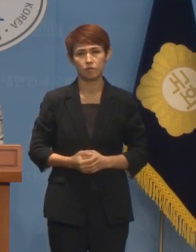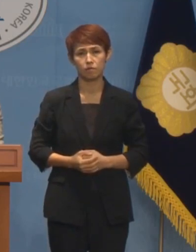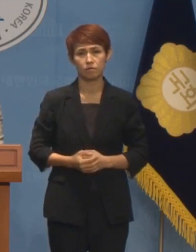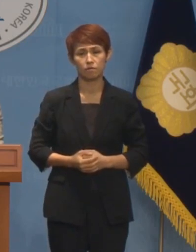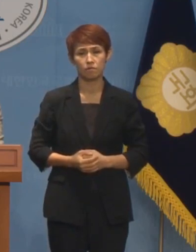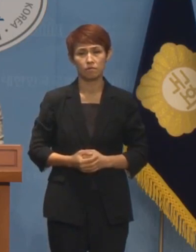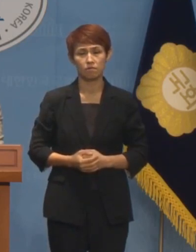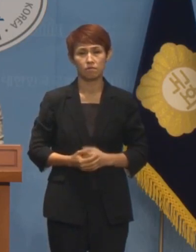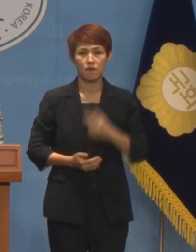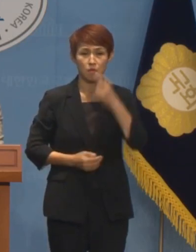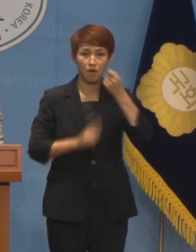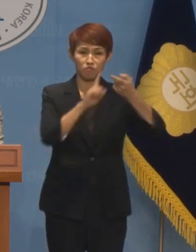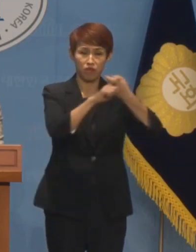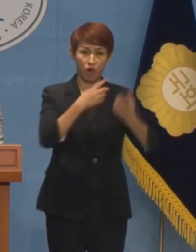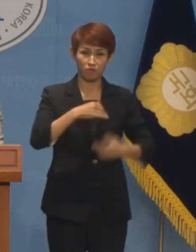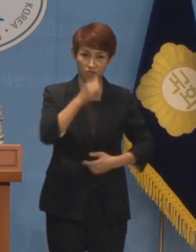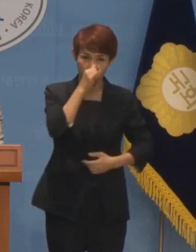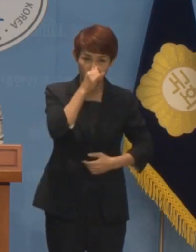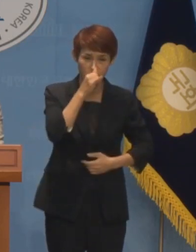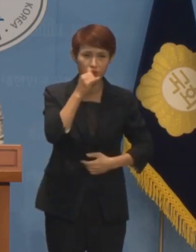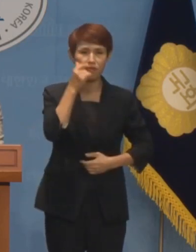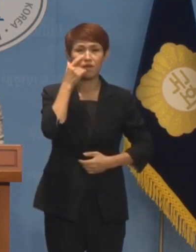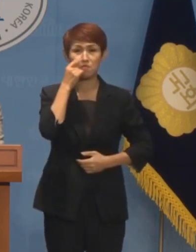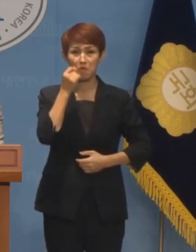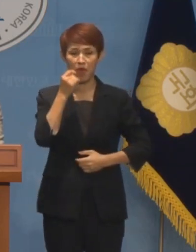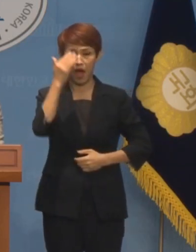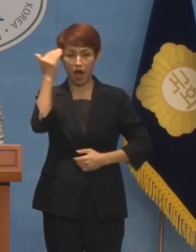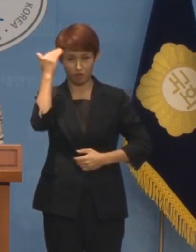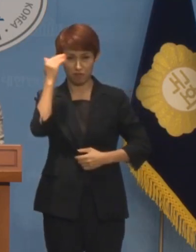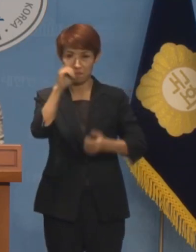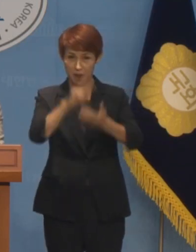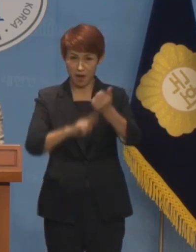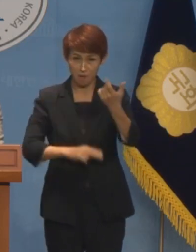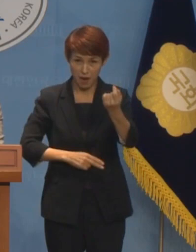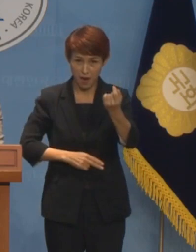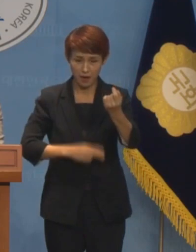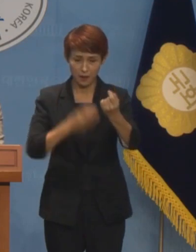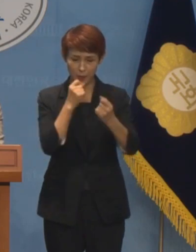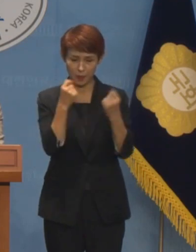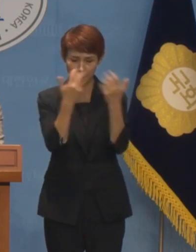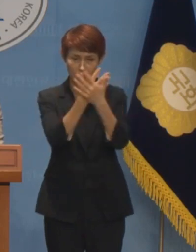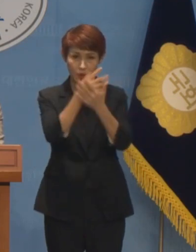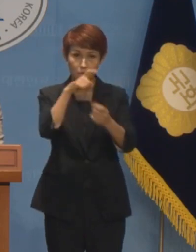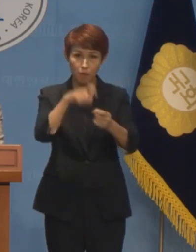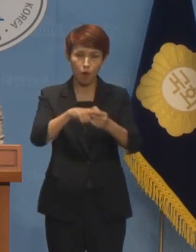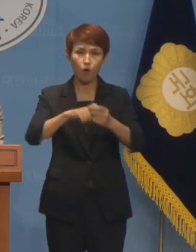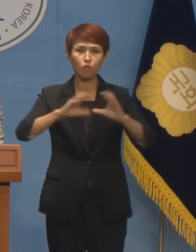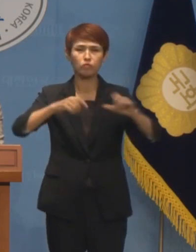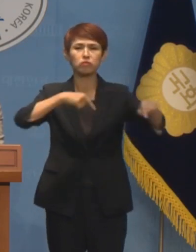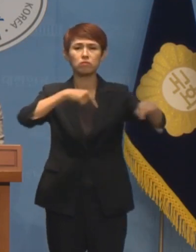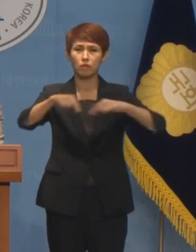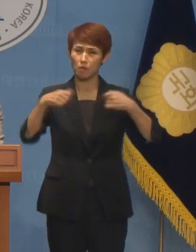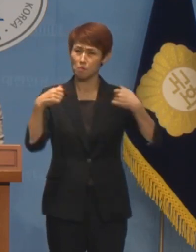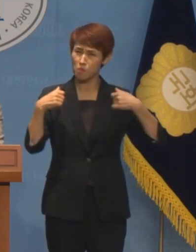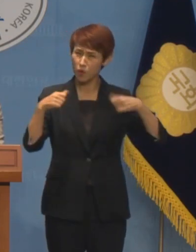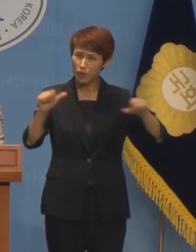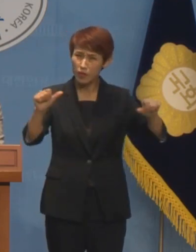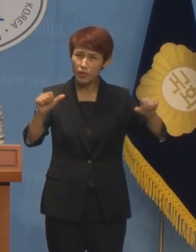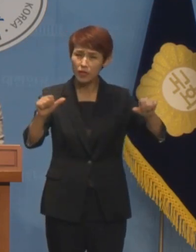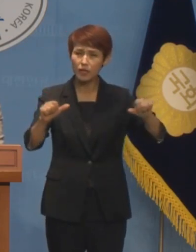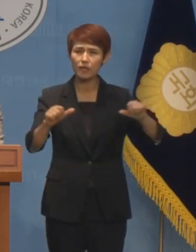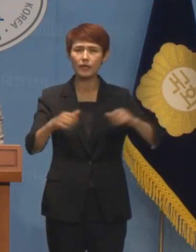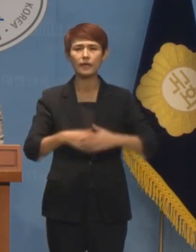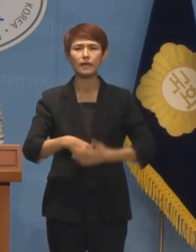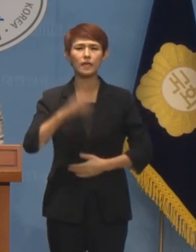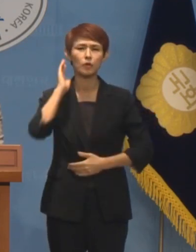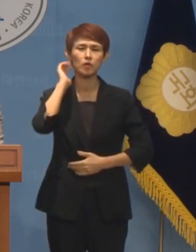알았으면 친일 매국 주범이 될 수밖에 없으니 이를 은폐하기 위해 차라리 국정을 아예 포기한 무능한